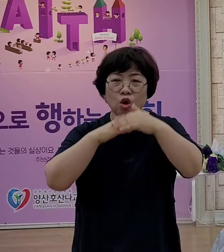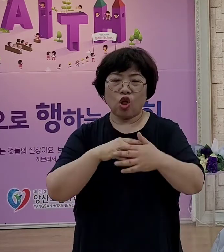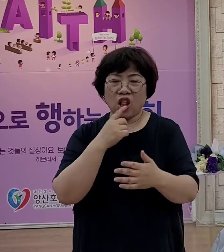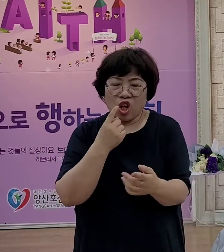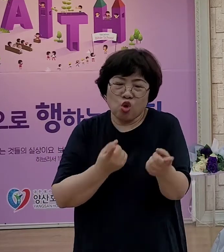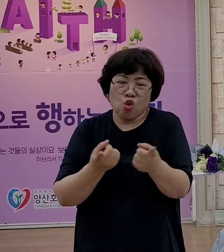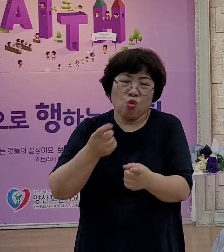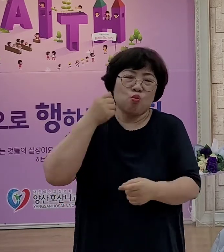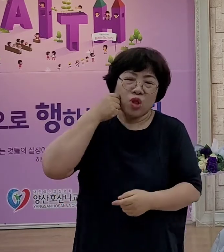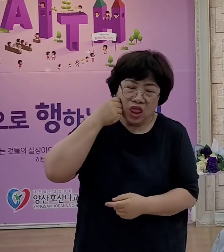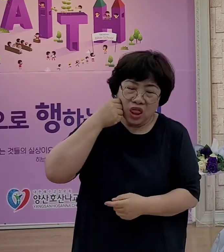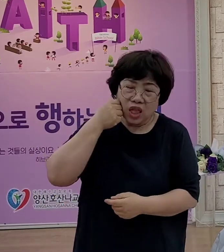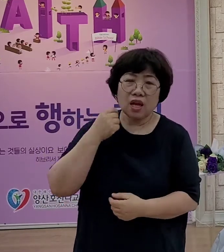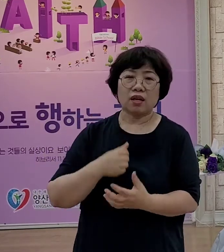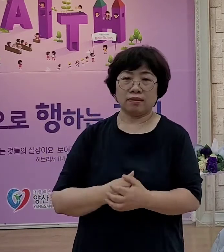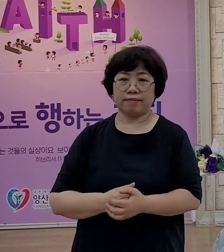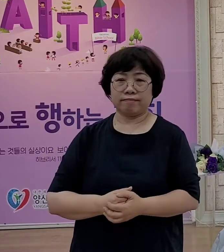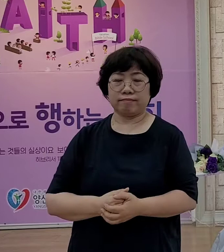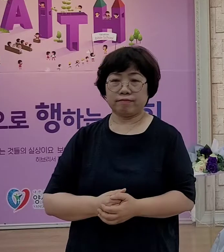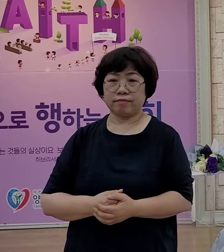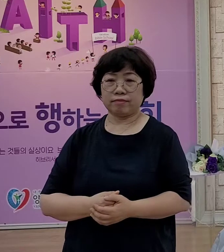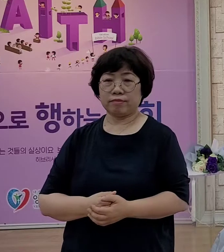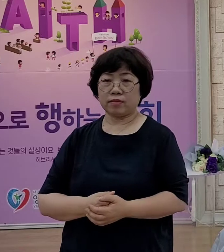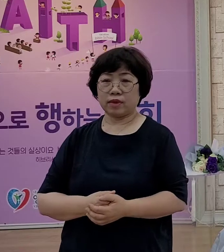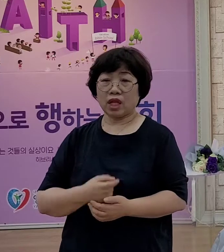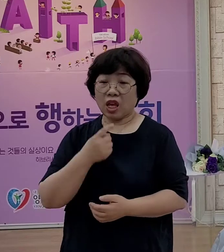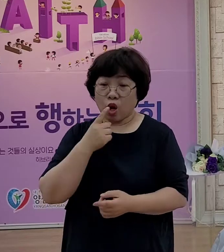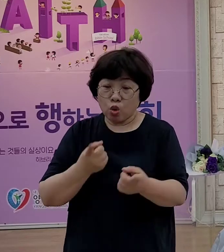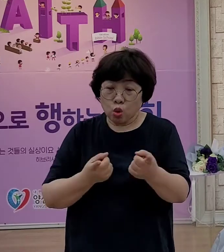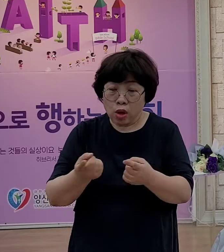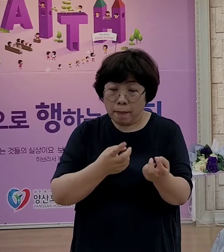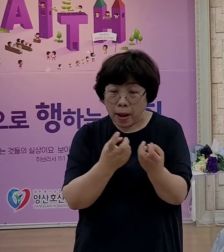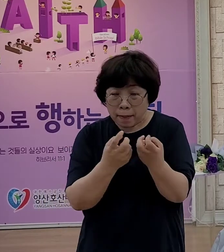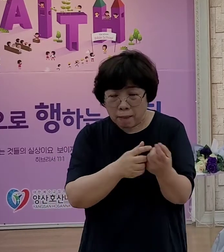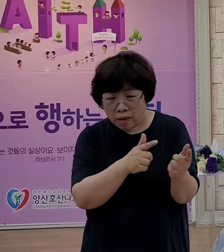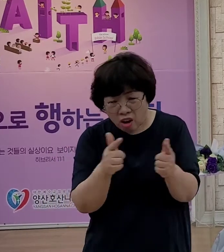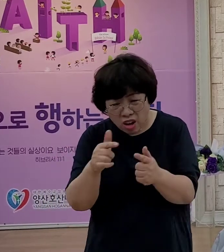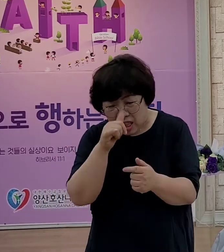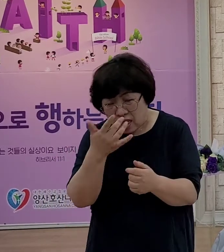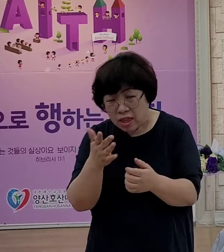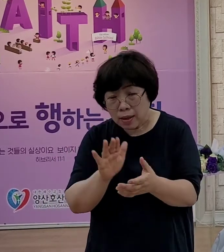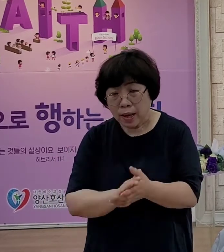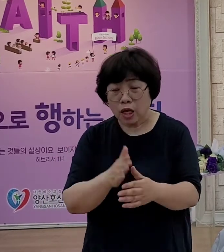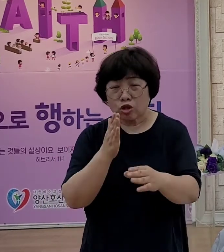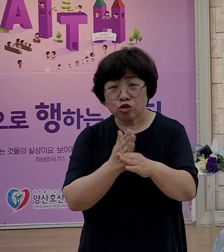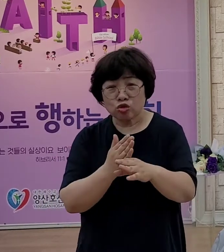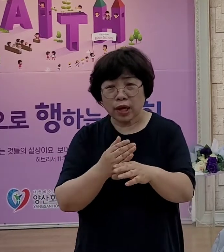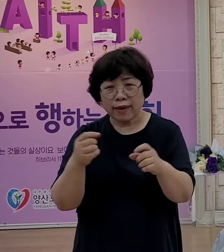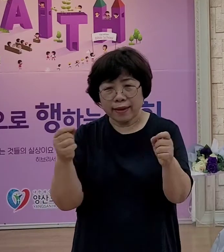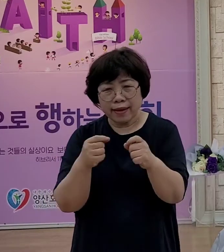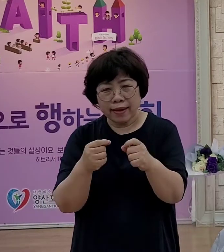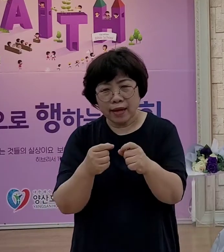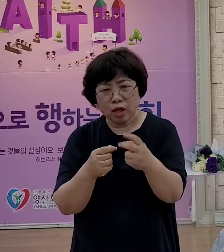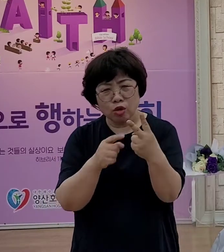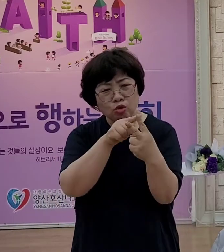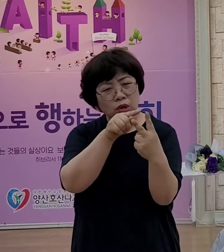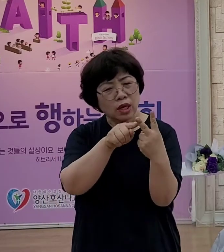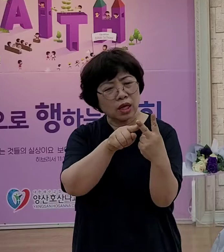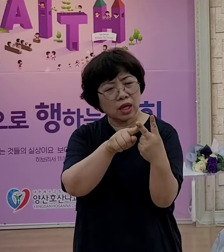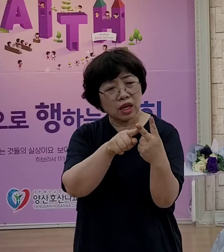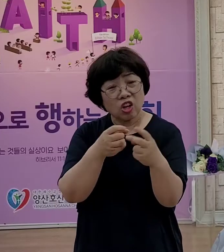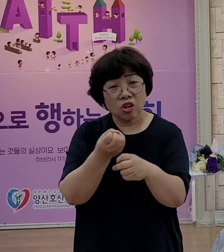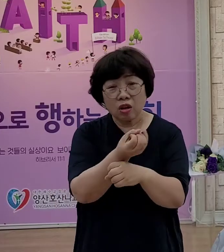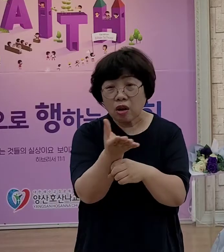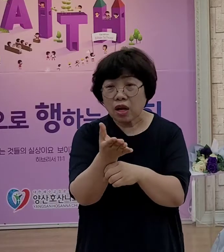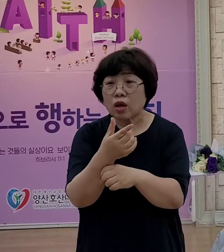길들이는 방법이 여러분 여러 가지가 있겠지만 오늘 저는 여러분들하고 짧게 두 가지